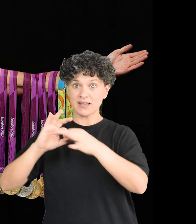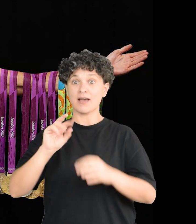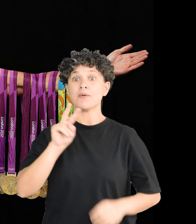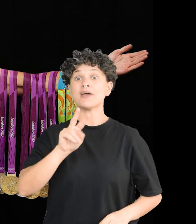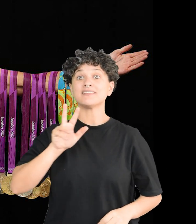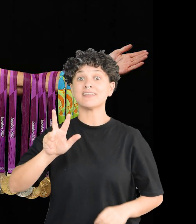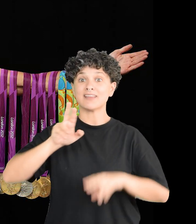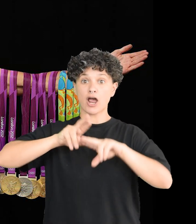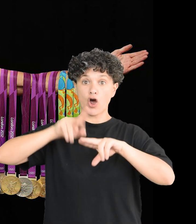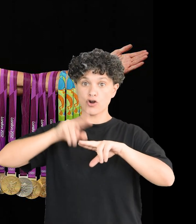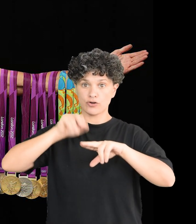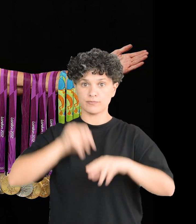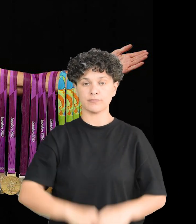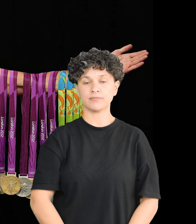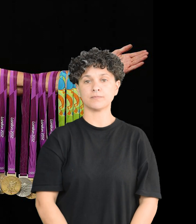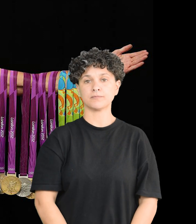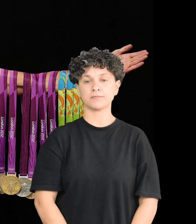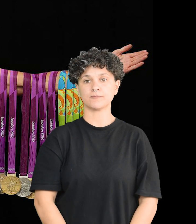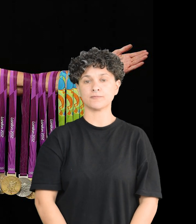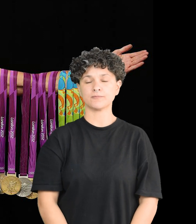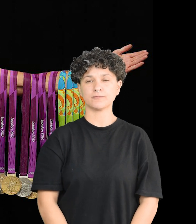las cuales 23 son de